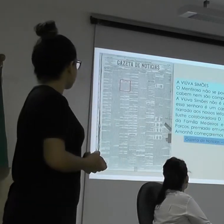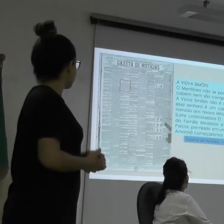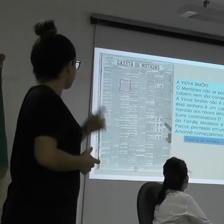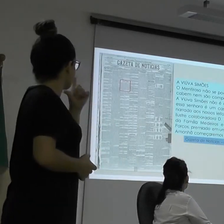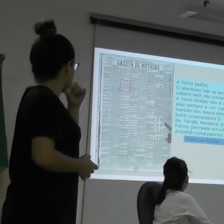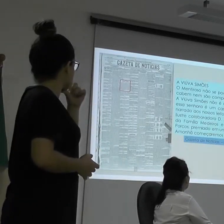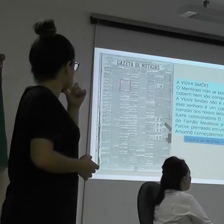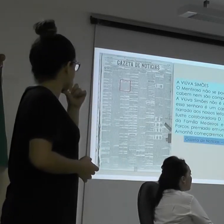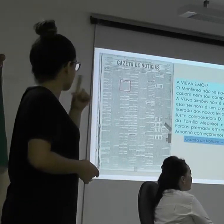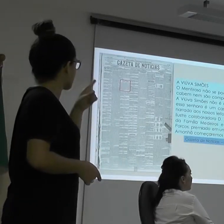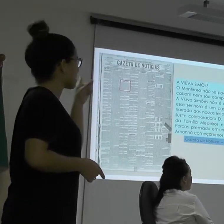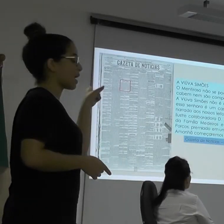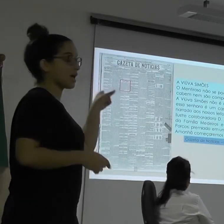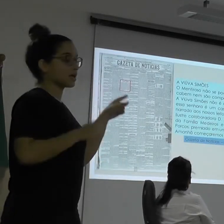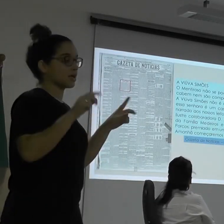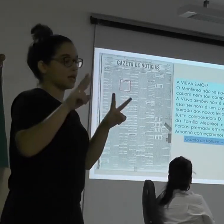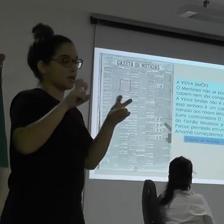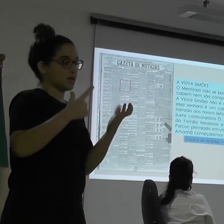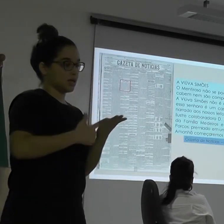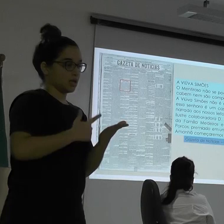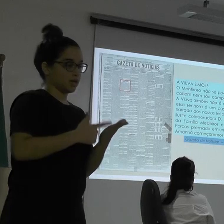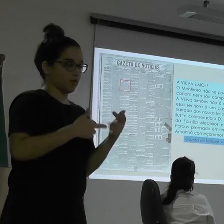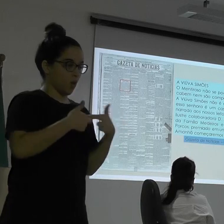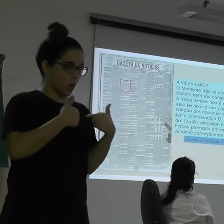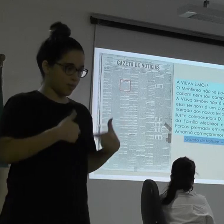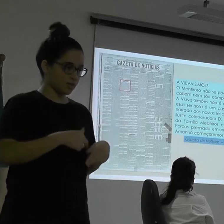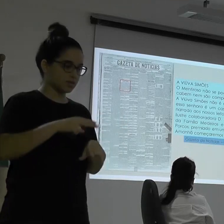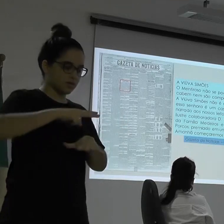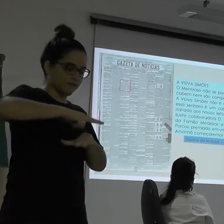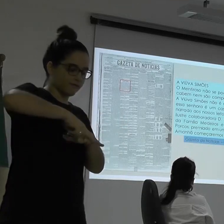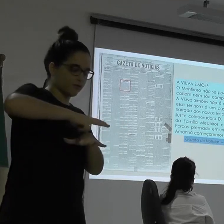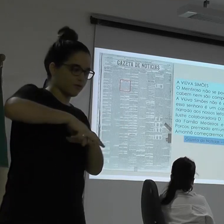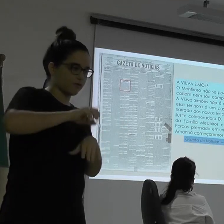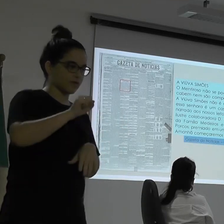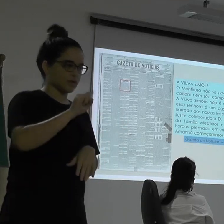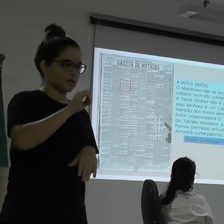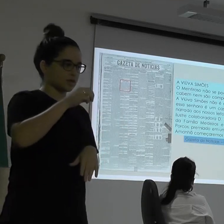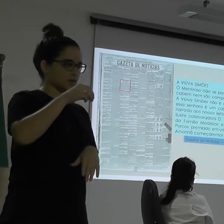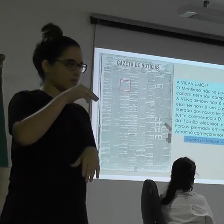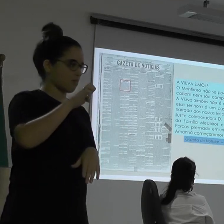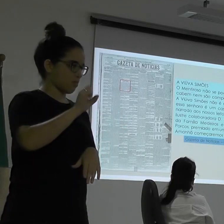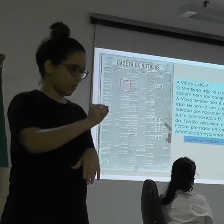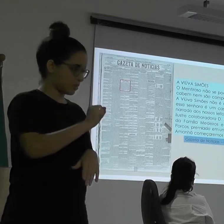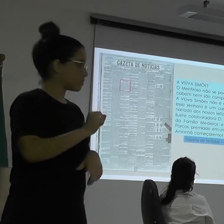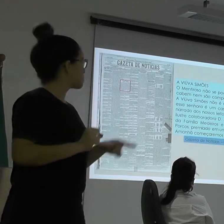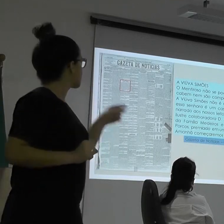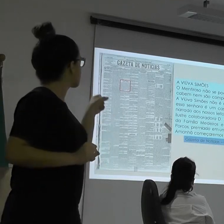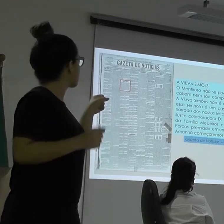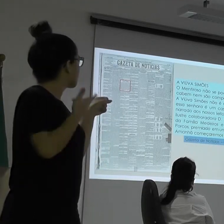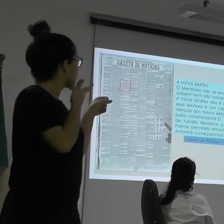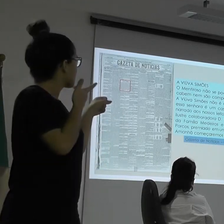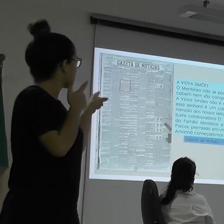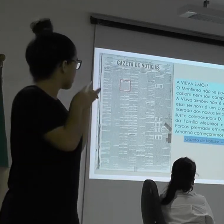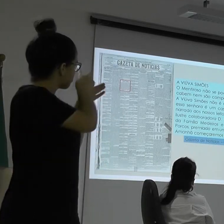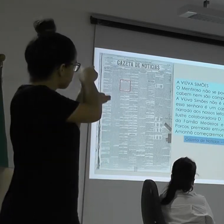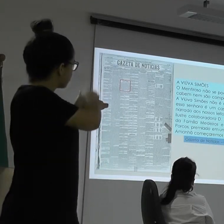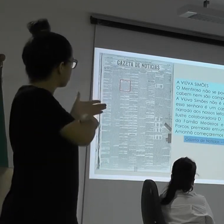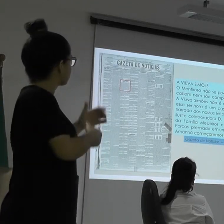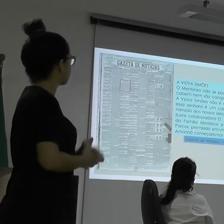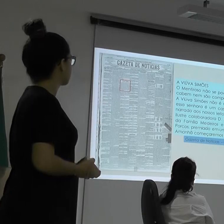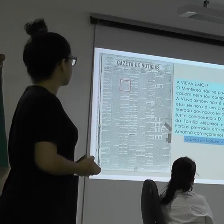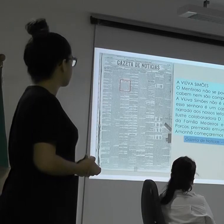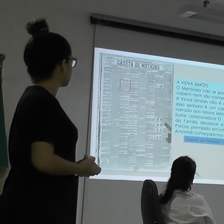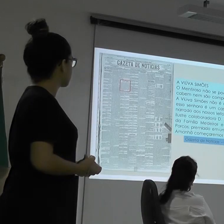Aqui é sobre a Viúva Simões, tá? O romance A Viúva Simões, que diz: o mentiroso não se pode conter a